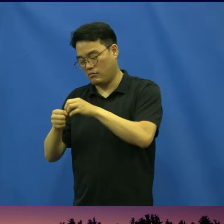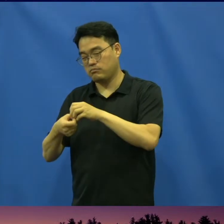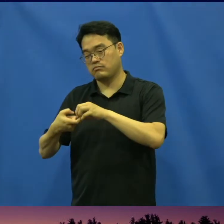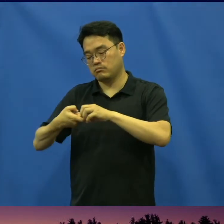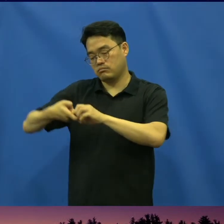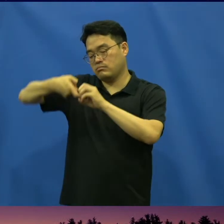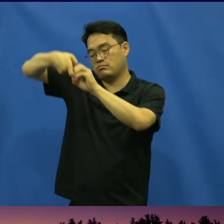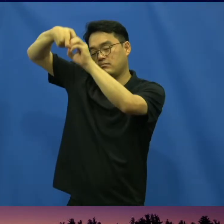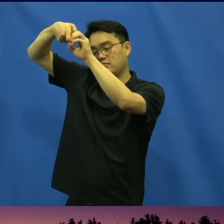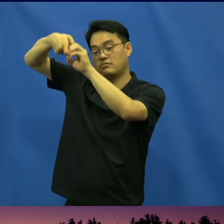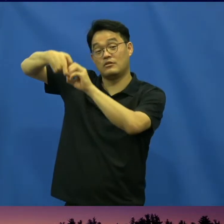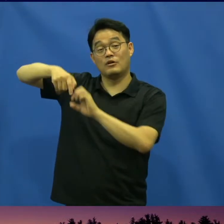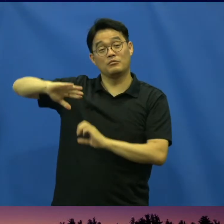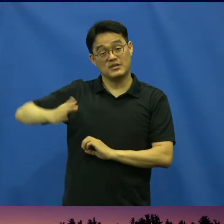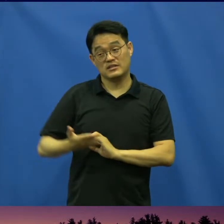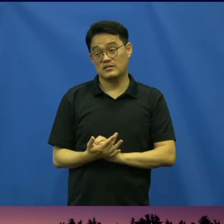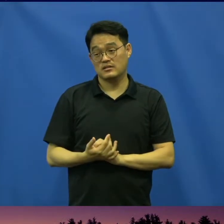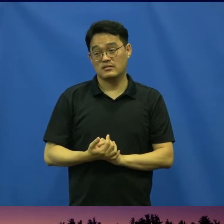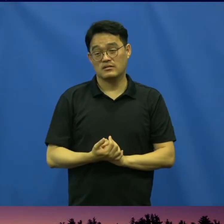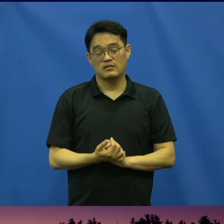또